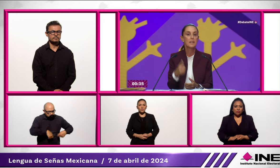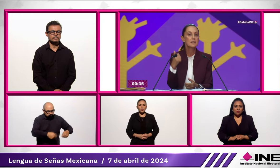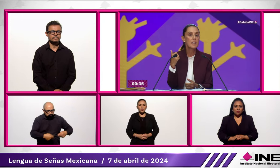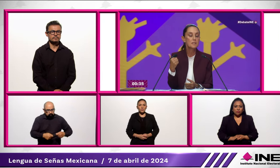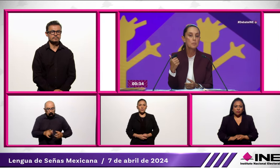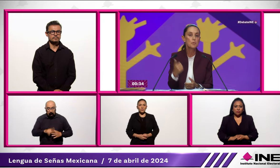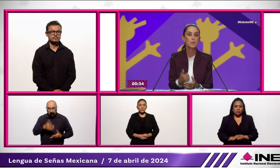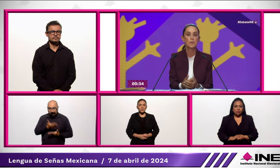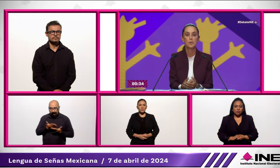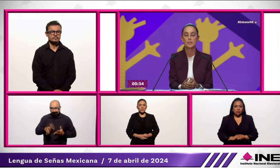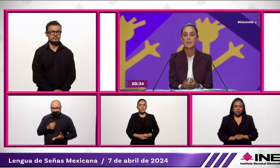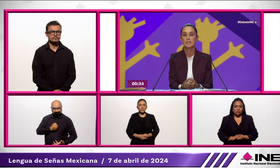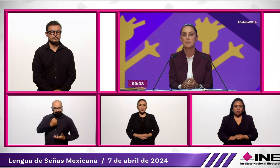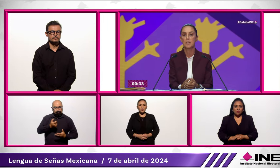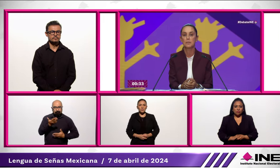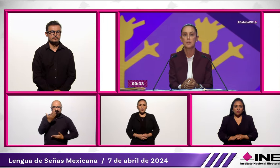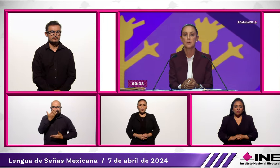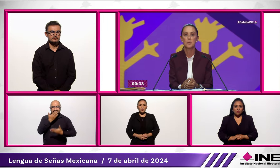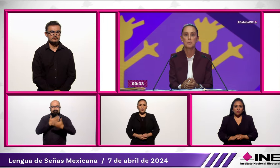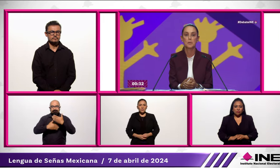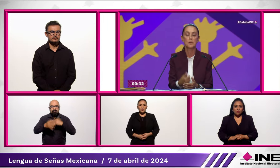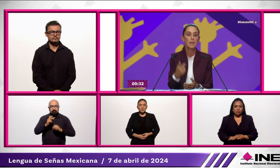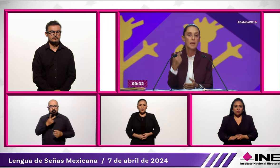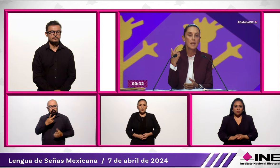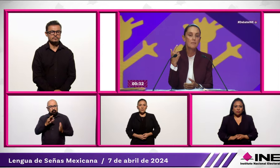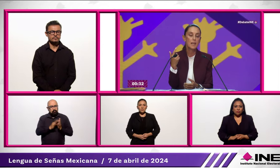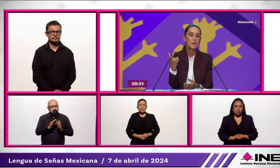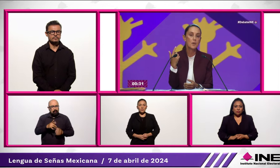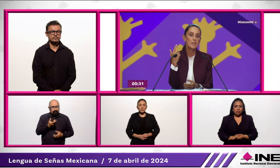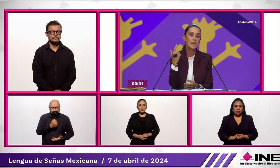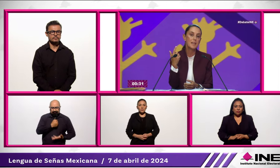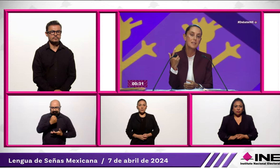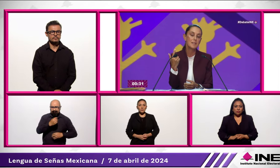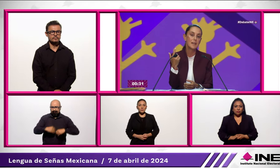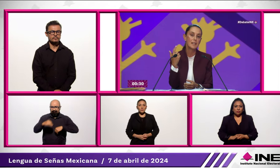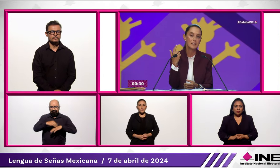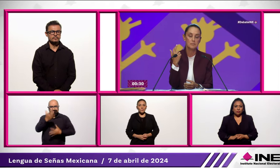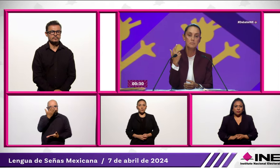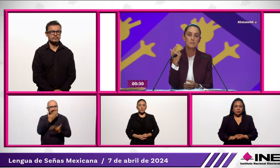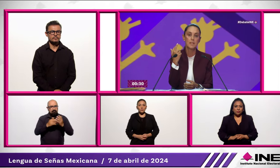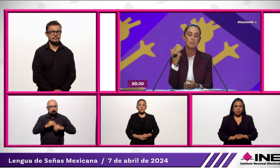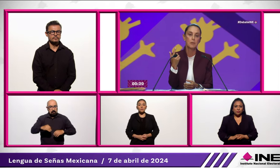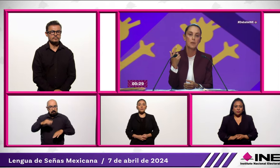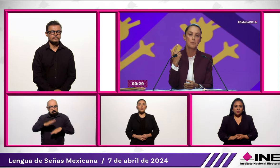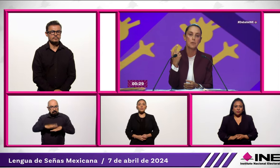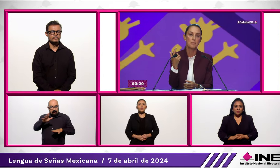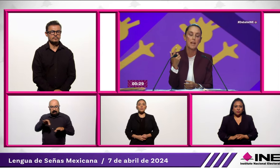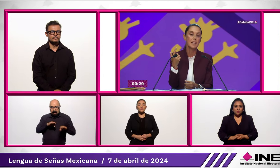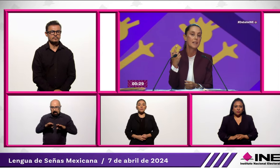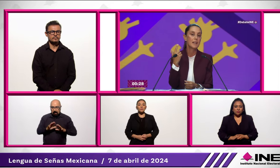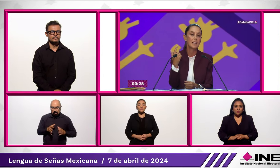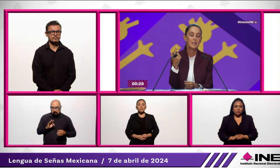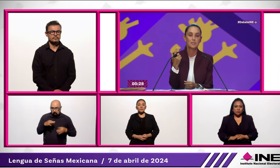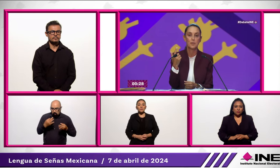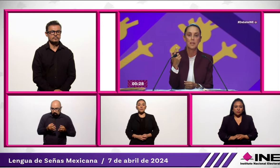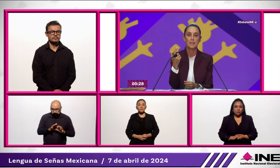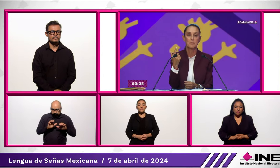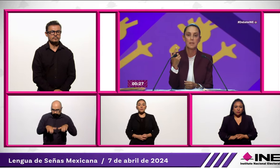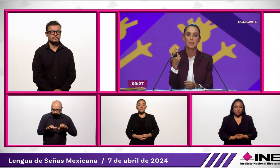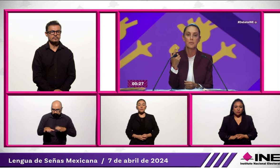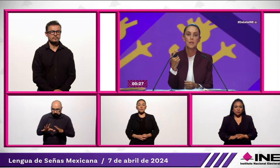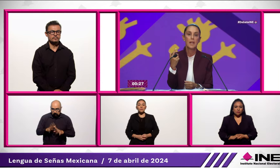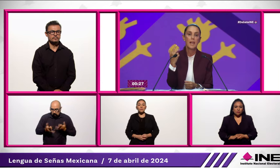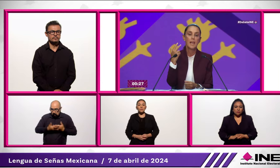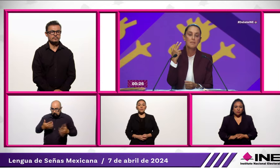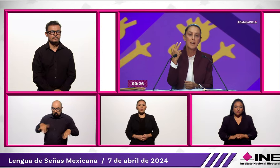floreciendo. 3.2 de crecimiento económico, el mayor nivel de empleo formal en la historia